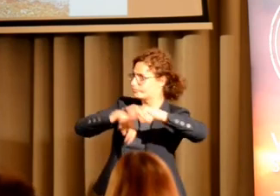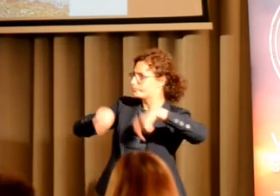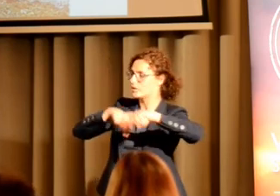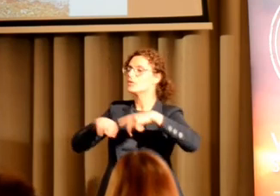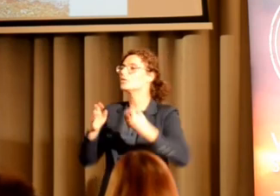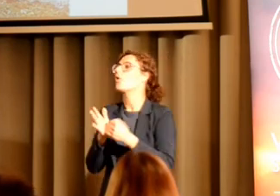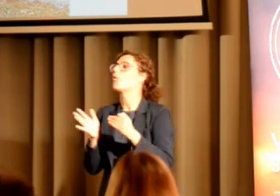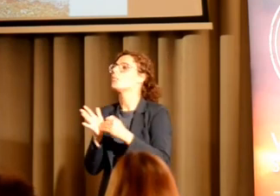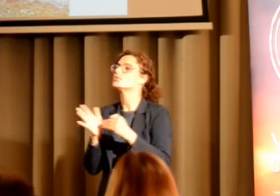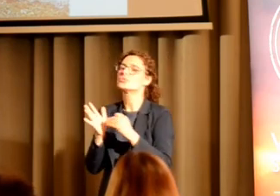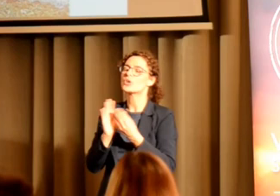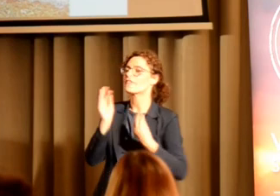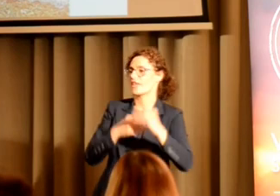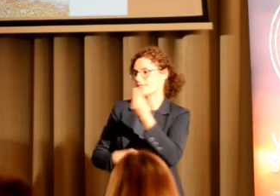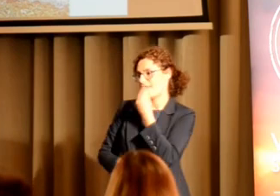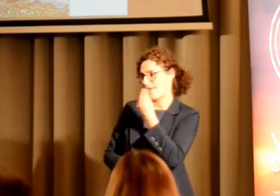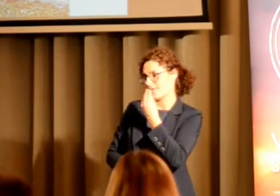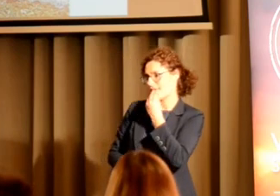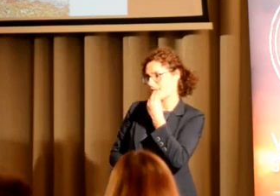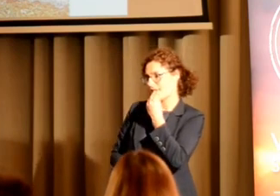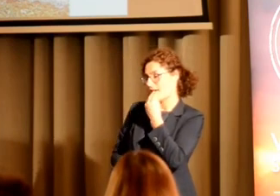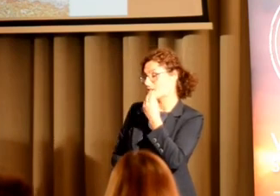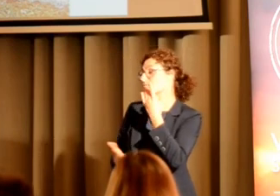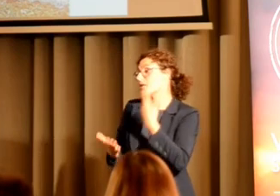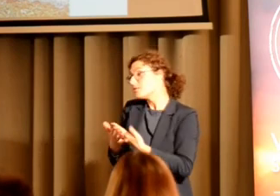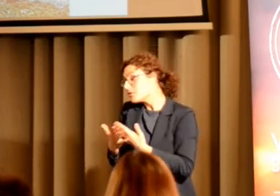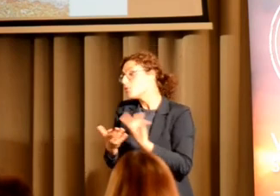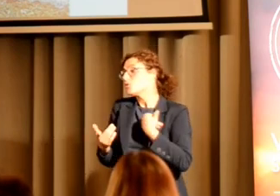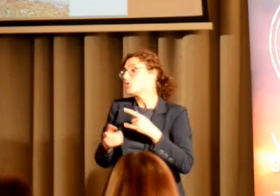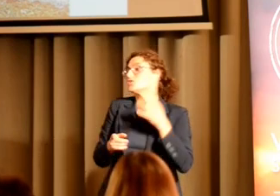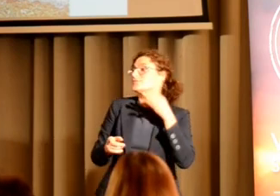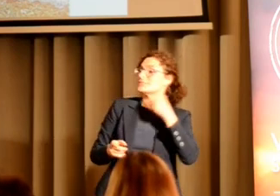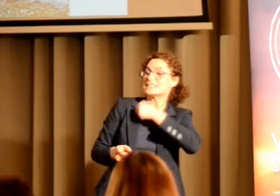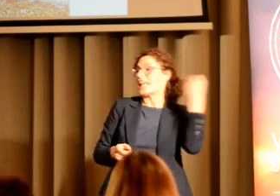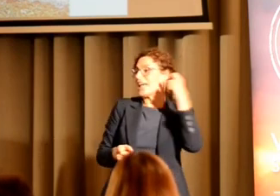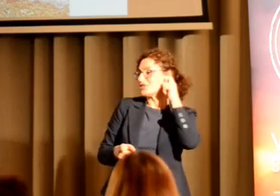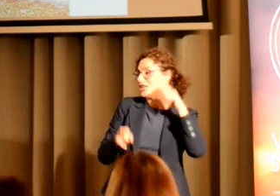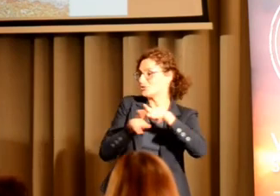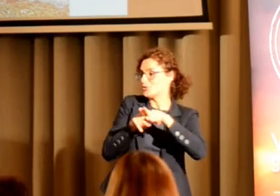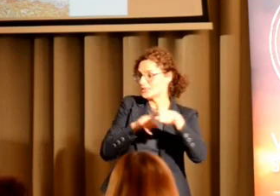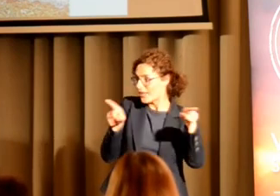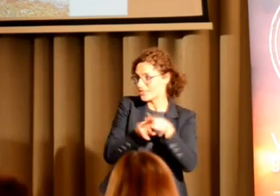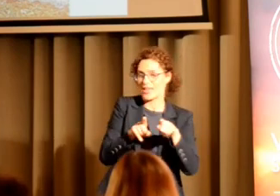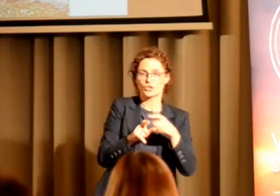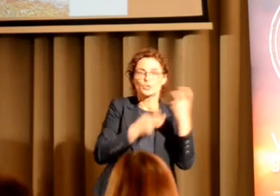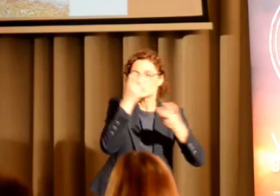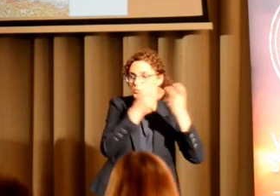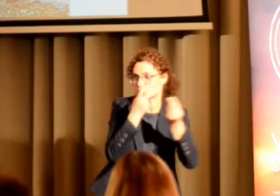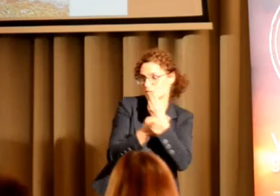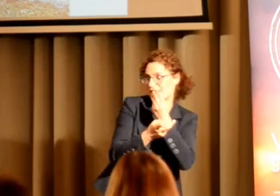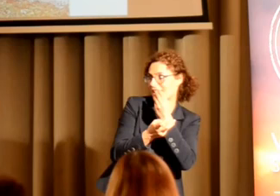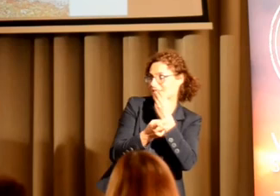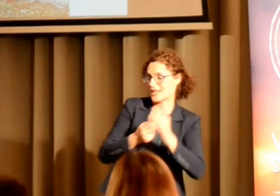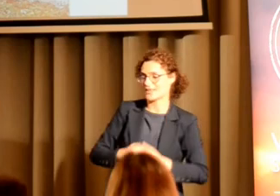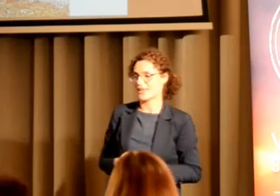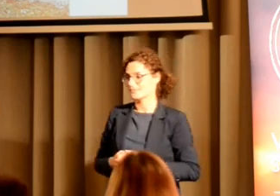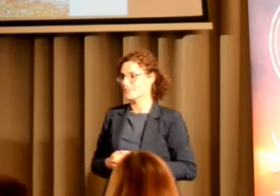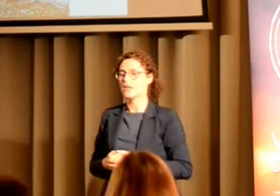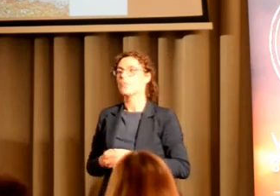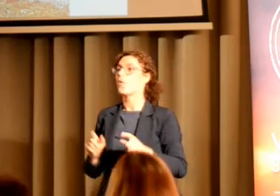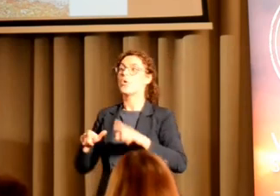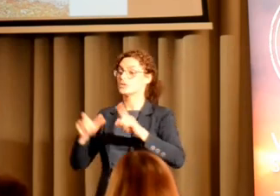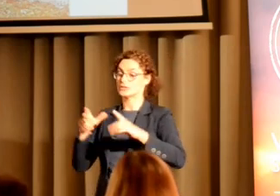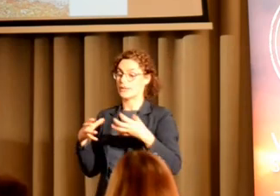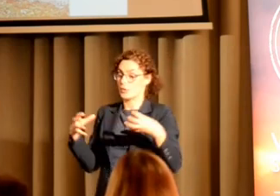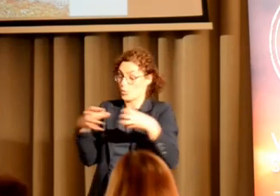potrzebują znacznie więcej pokarmu. W związku z tym i ta starsza siostra musi się też wybrać na polowanie. Czasami w grupie rodzinnej jest nie za dużo